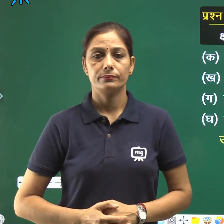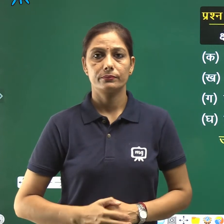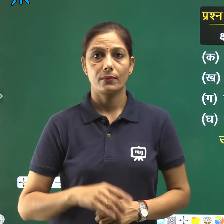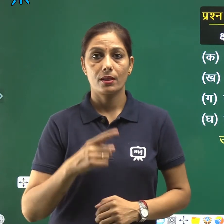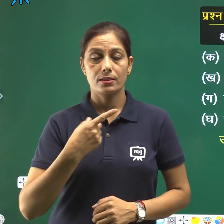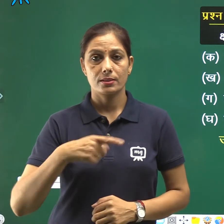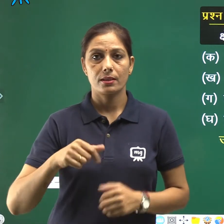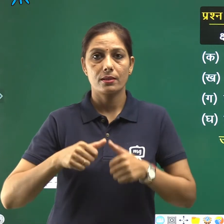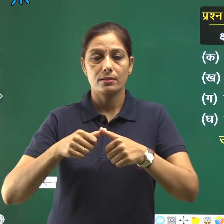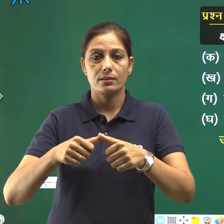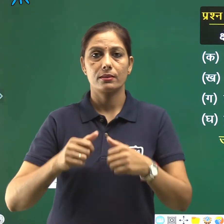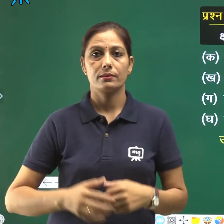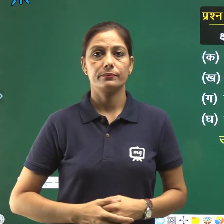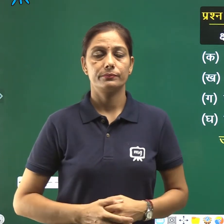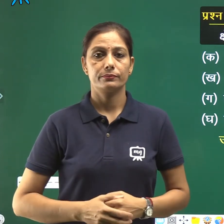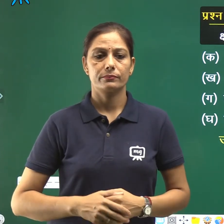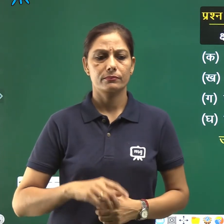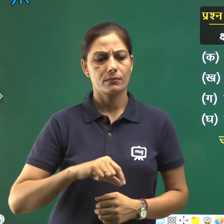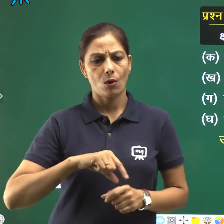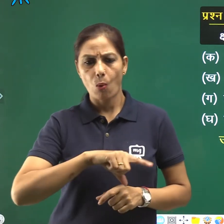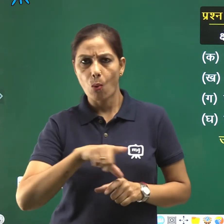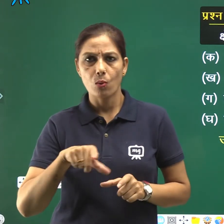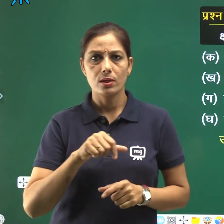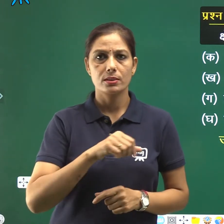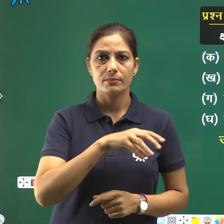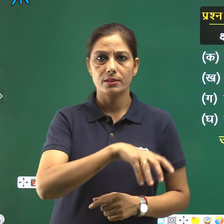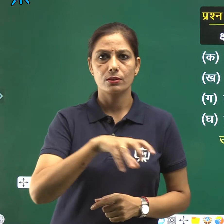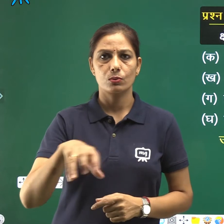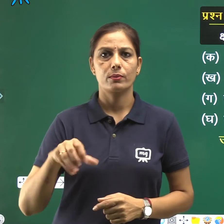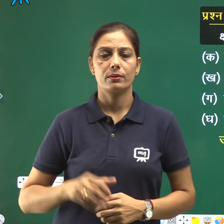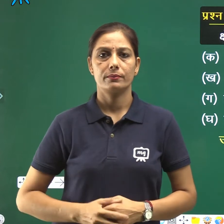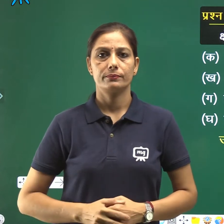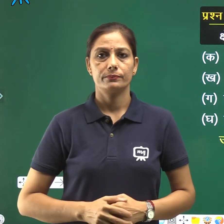सही उत्तर है सभी क्षेत्रों में।